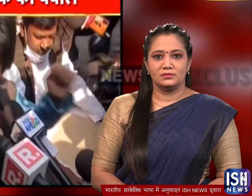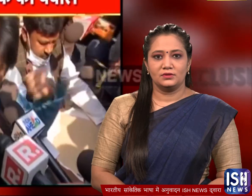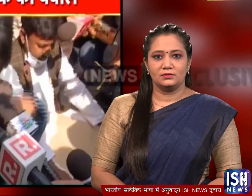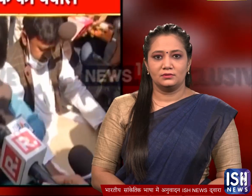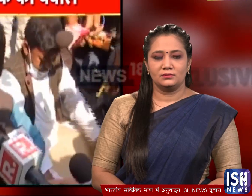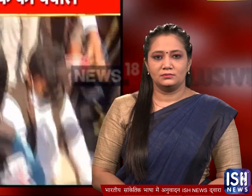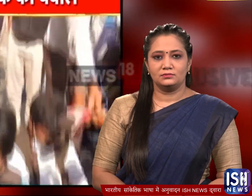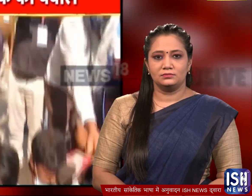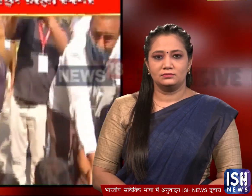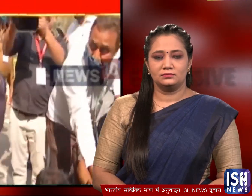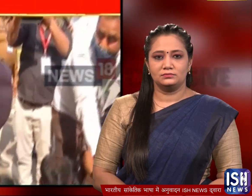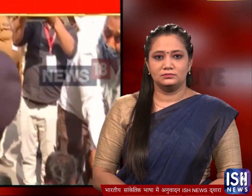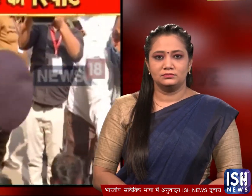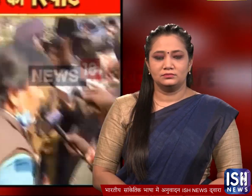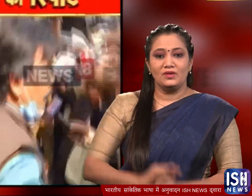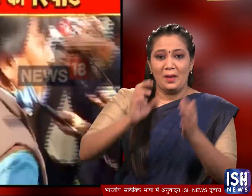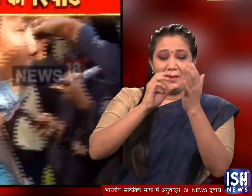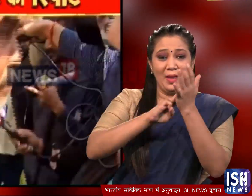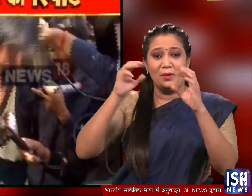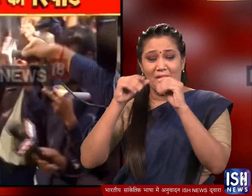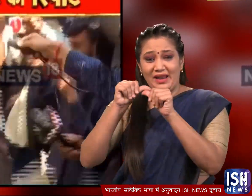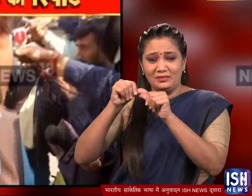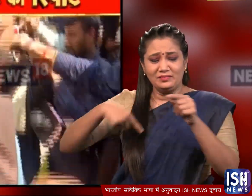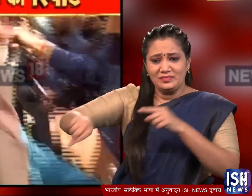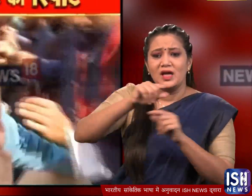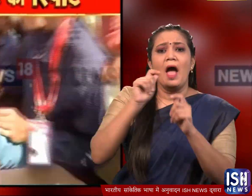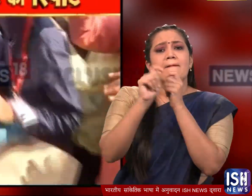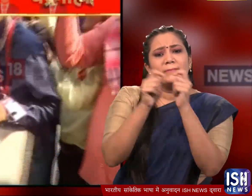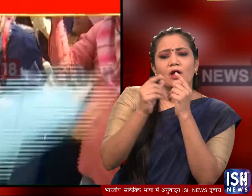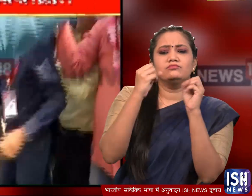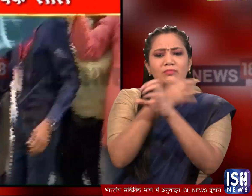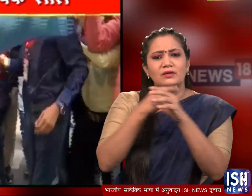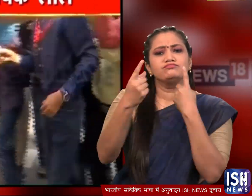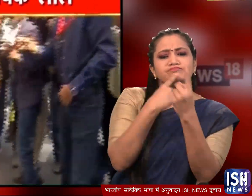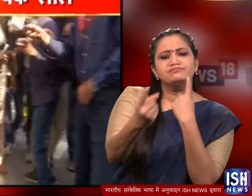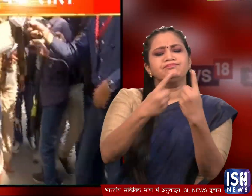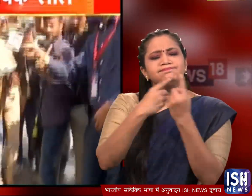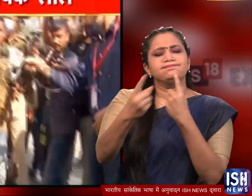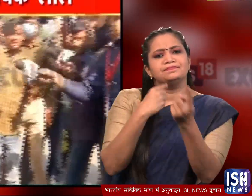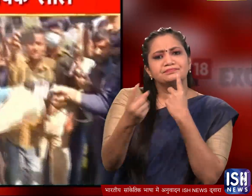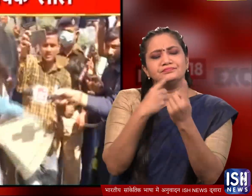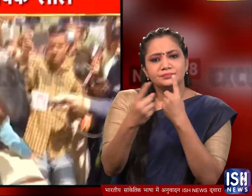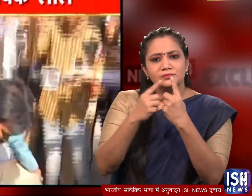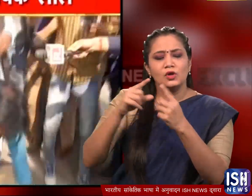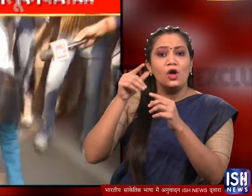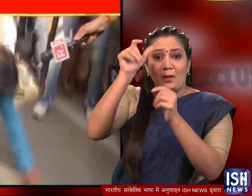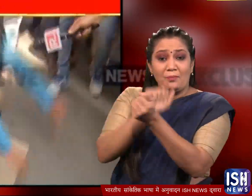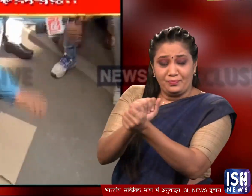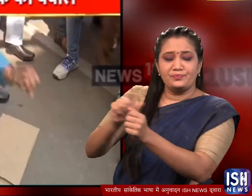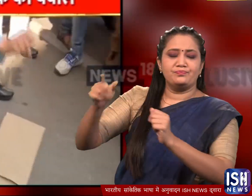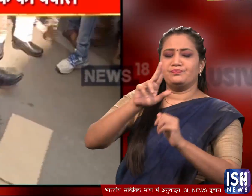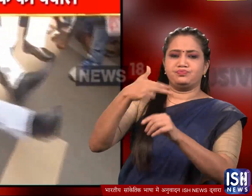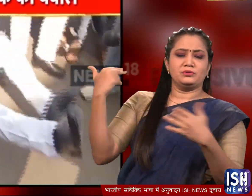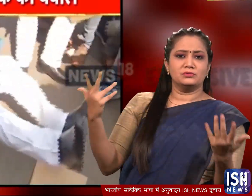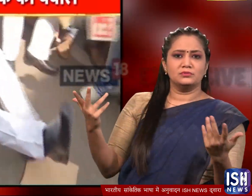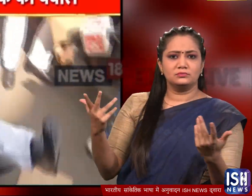ऐसा नहीं कर सकते। महबूब आलम ने आरोप लगाया कि जब वो मीडिया से बात कर रहे थे तभी वहां तैनात एक पुलिस अधिकारी ने उनसे